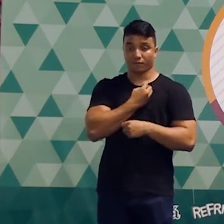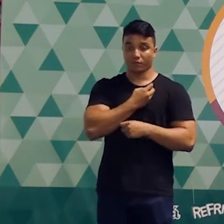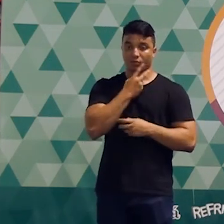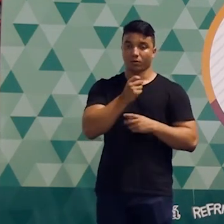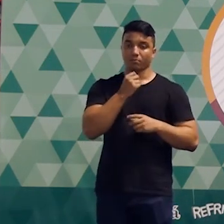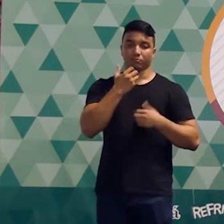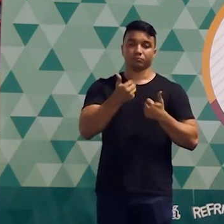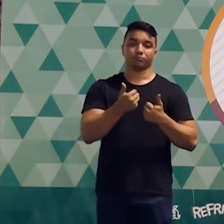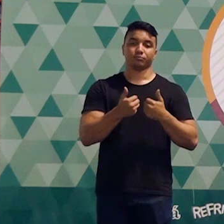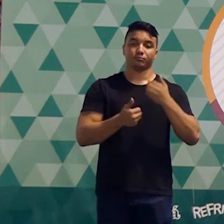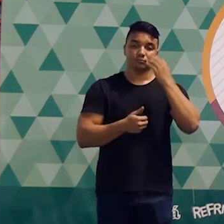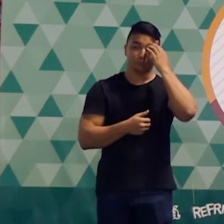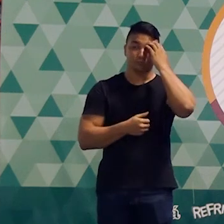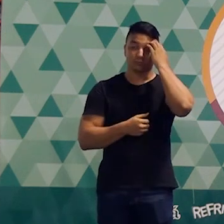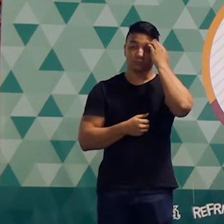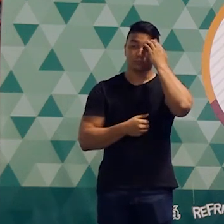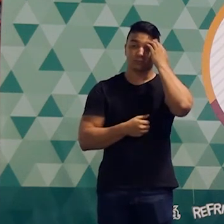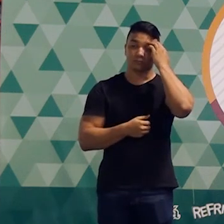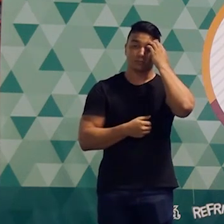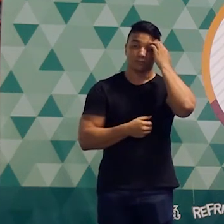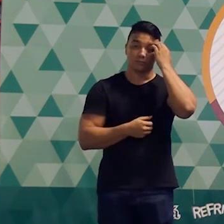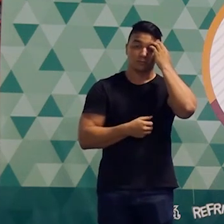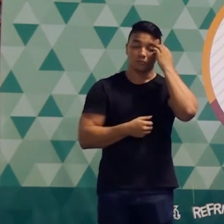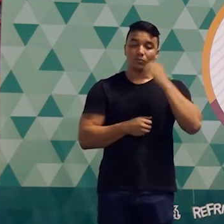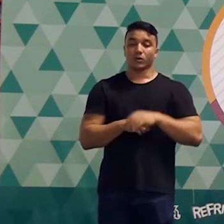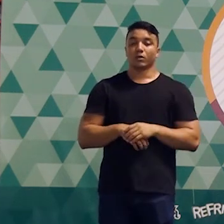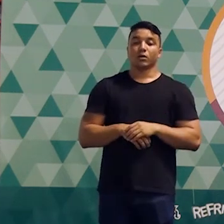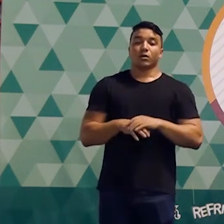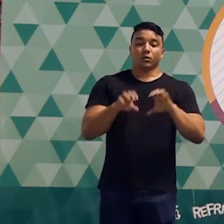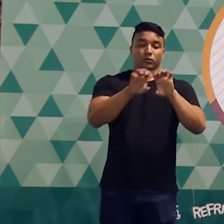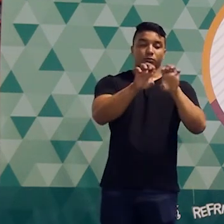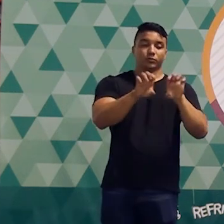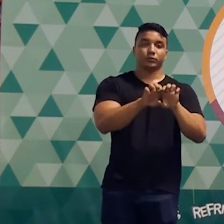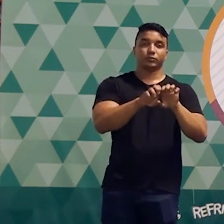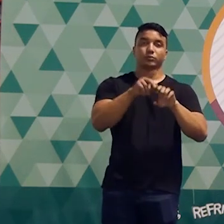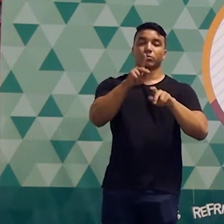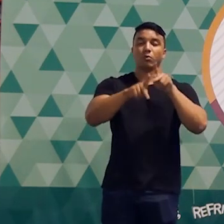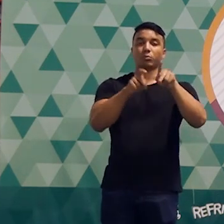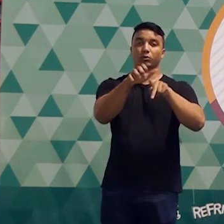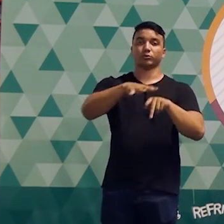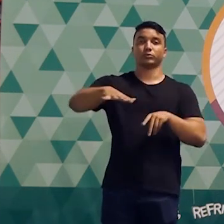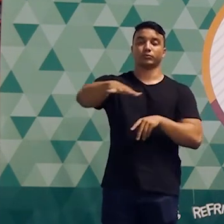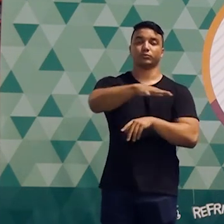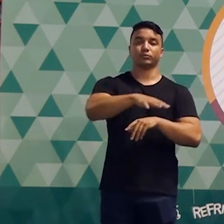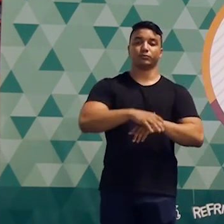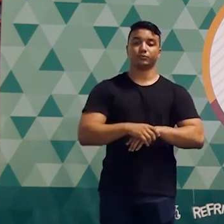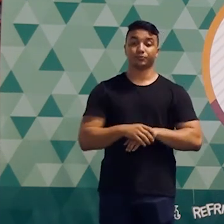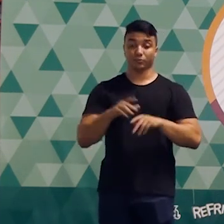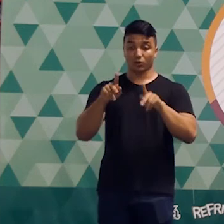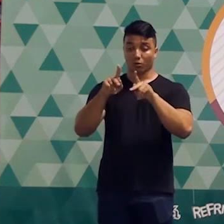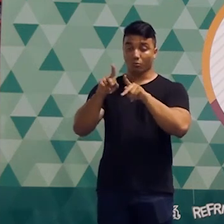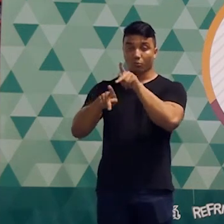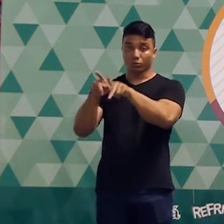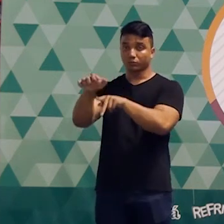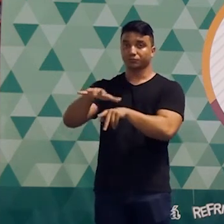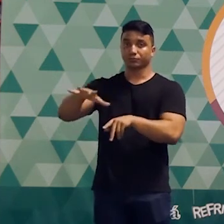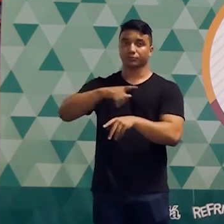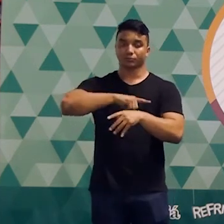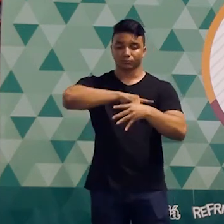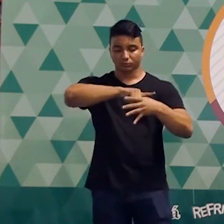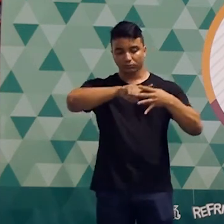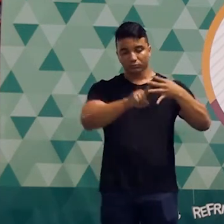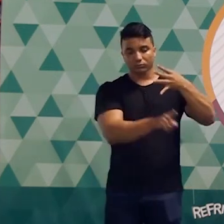um ponto. Para a gente finalizar, nós falamos aqui hoje da estrutura populacional. Toda população ela se divide em